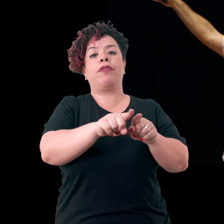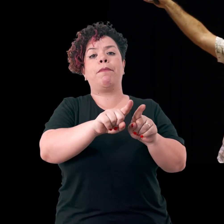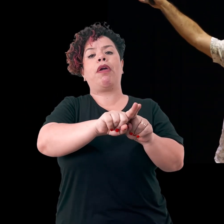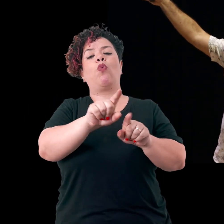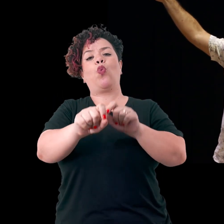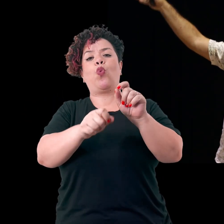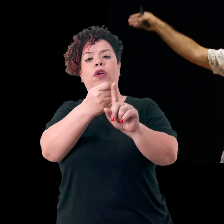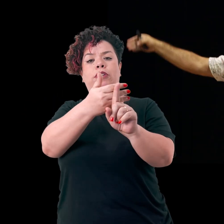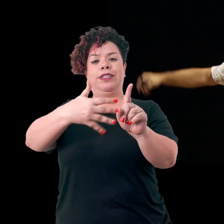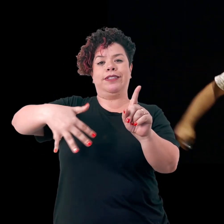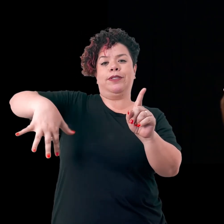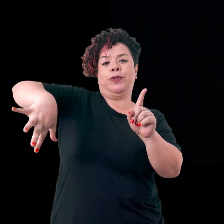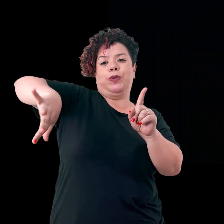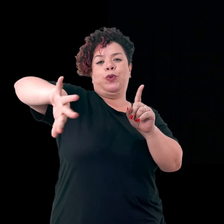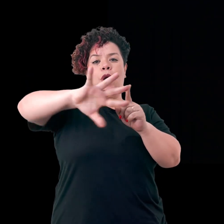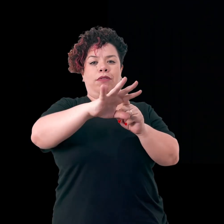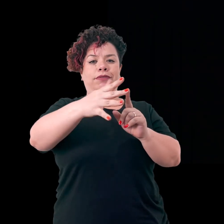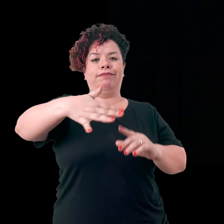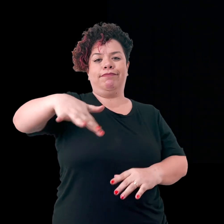como aqui está colocado,